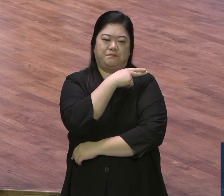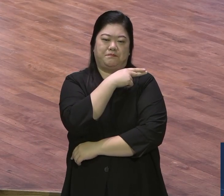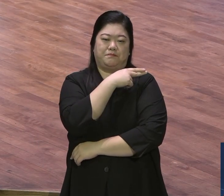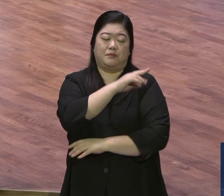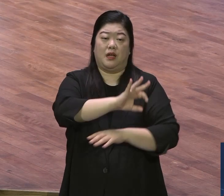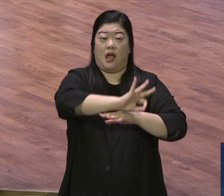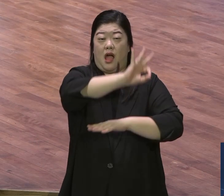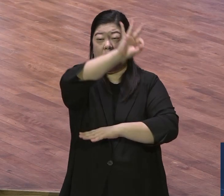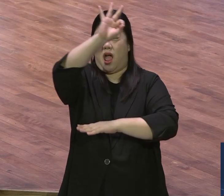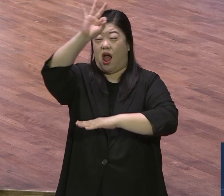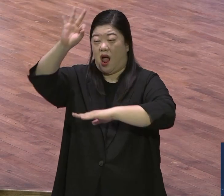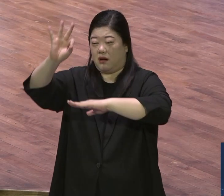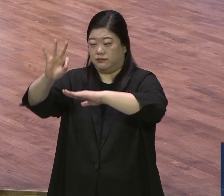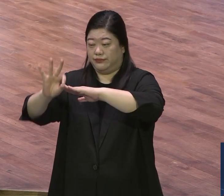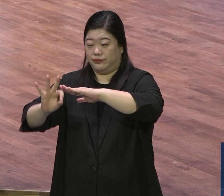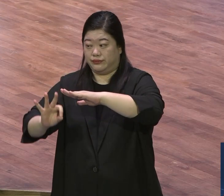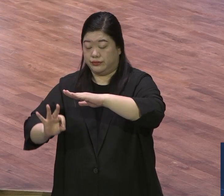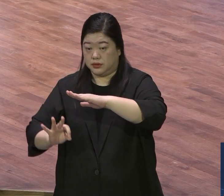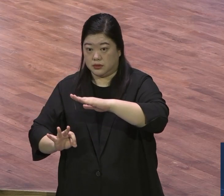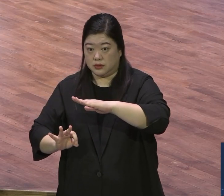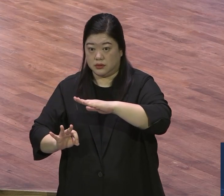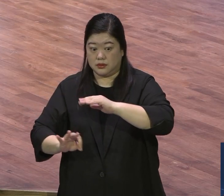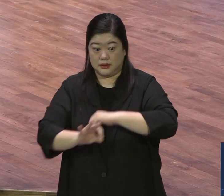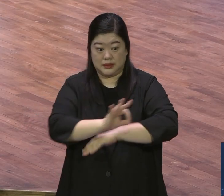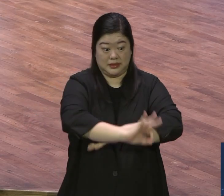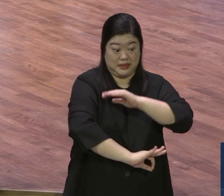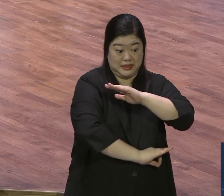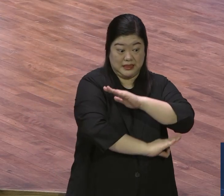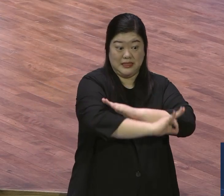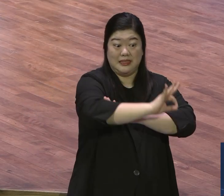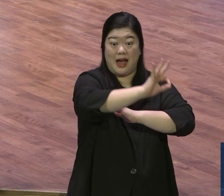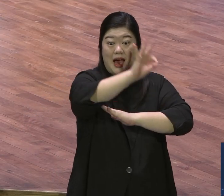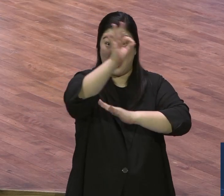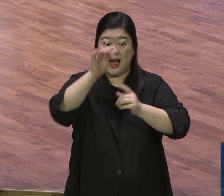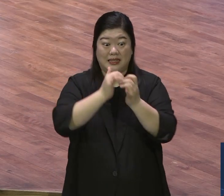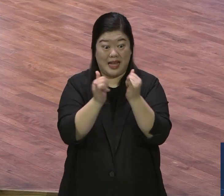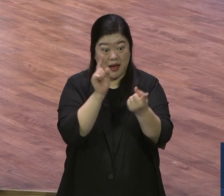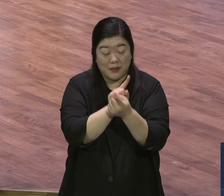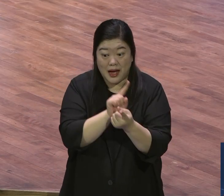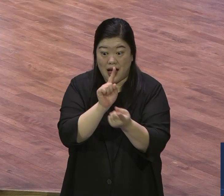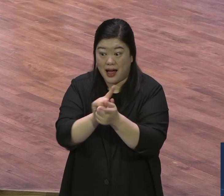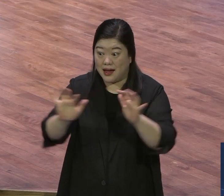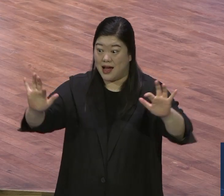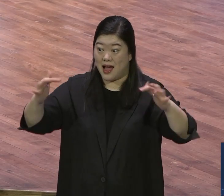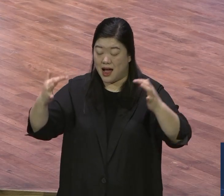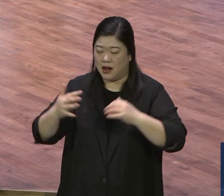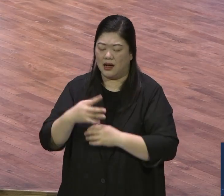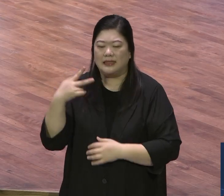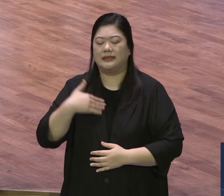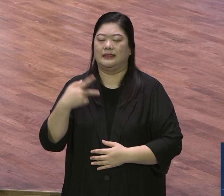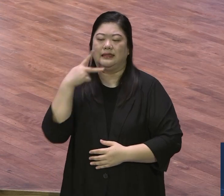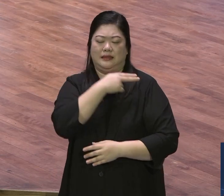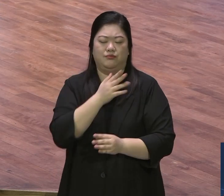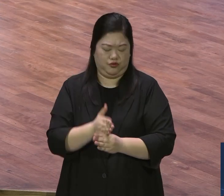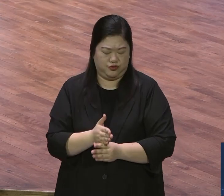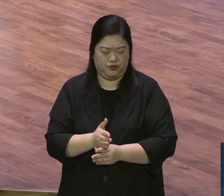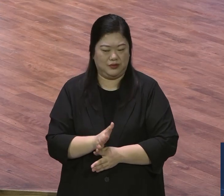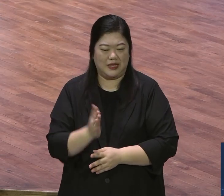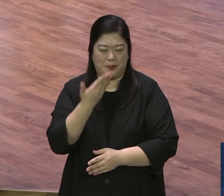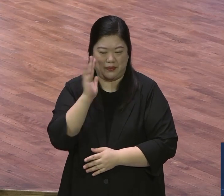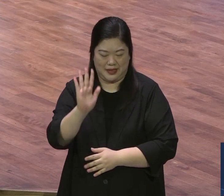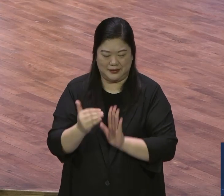무슨 말입니까 남들 볼 때 해가 뜨고 해가 질 때까지 사람들 만나잖아요. 남들 볼 때 검식하니까 야 경건하구나